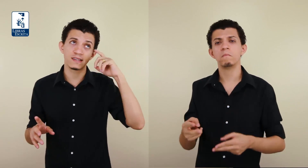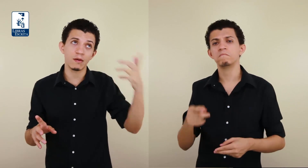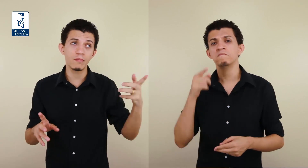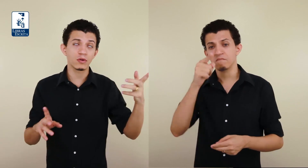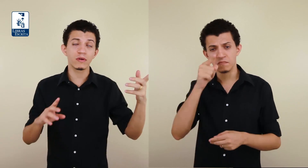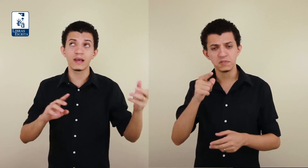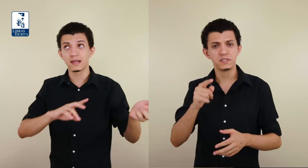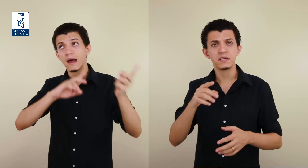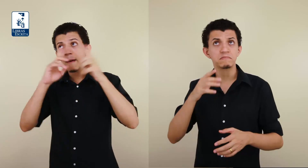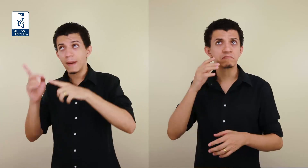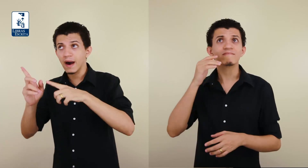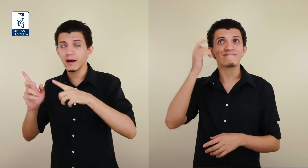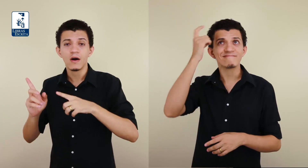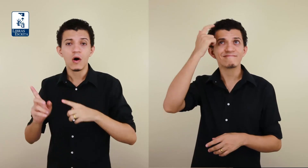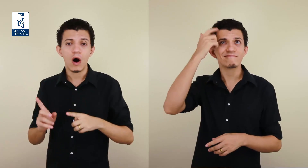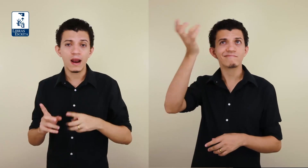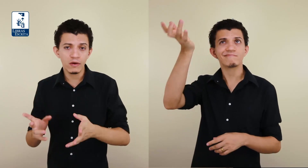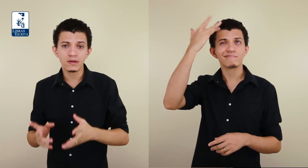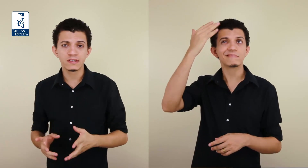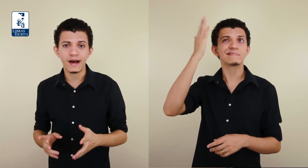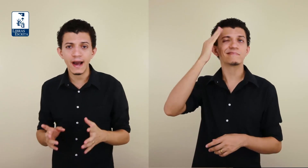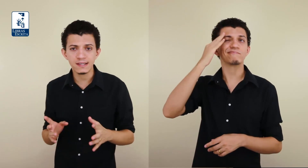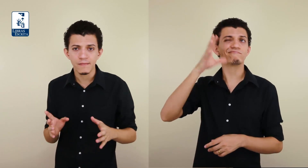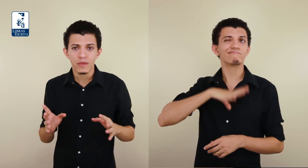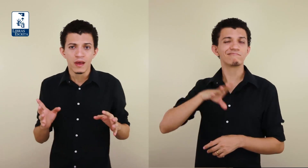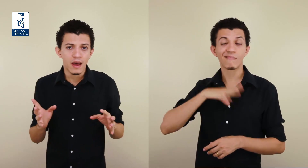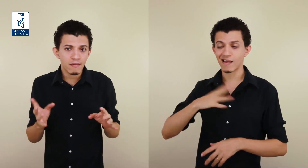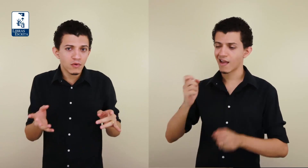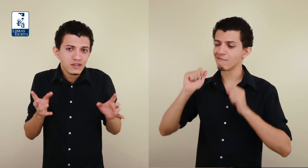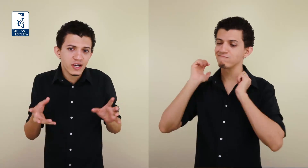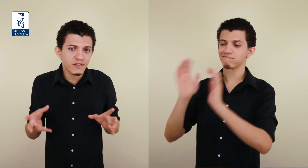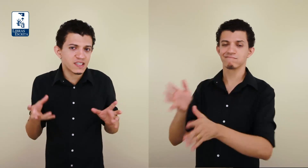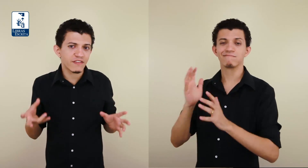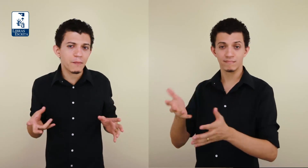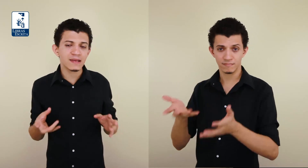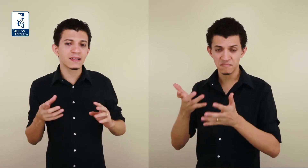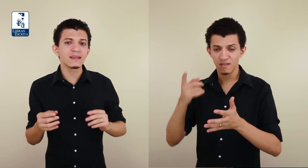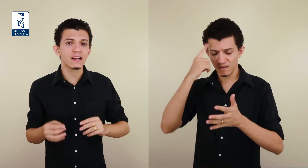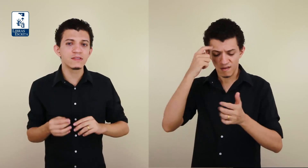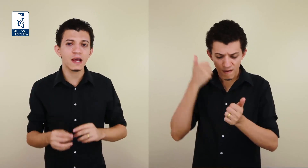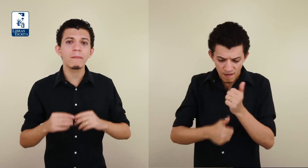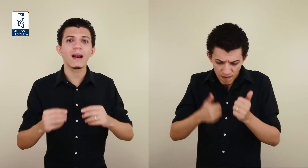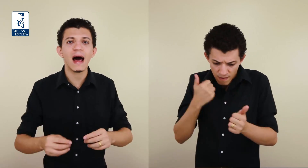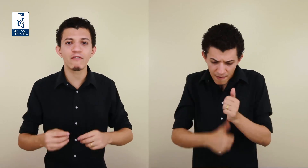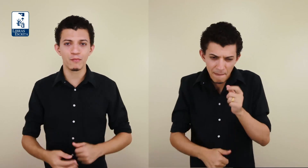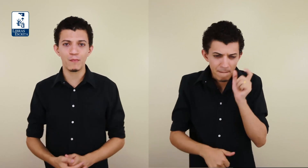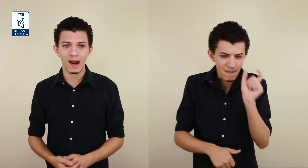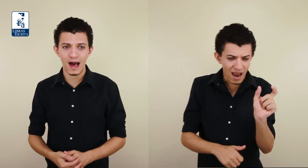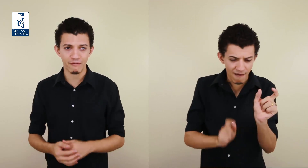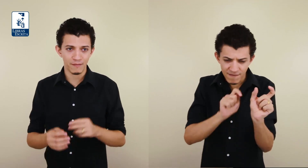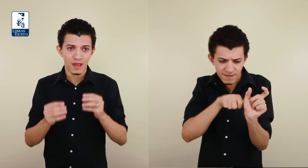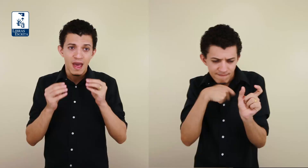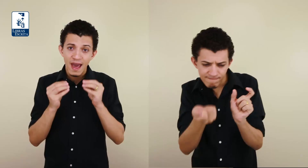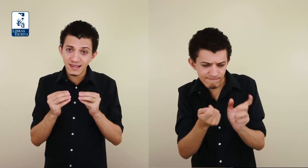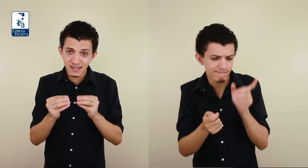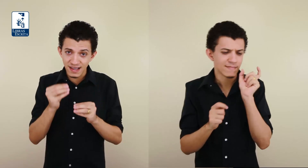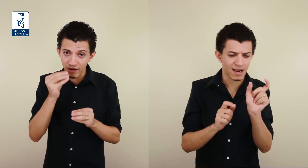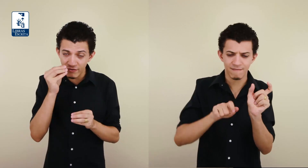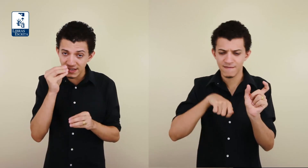sabe em português para a língua de sinais, não adianta você ficar pensando em traduzir palavra por palavra. É necessário que você